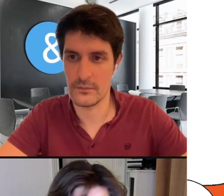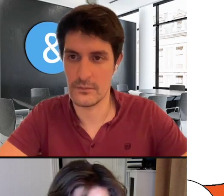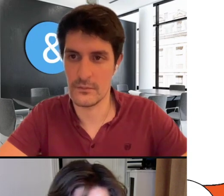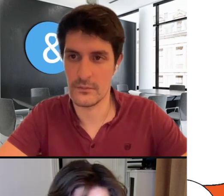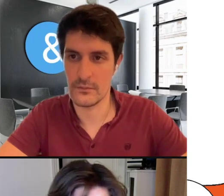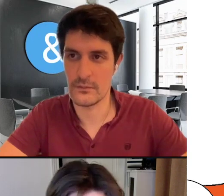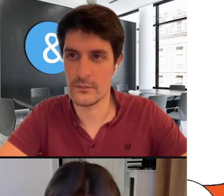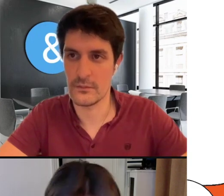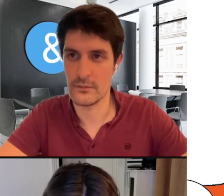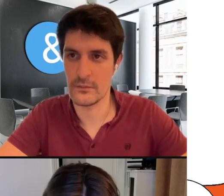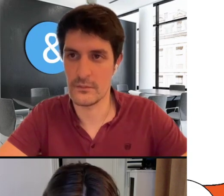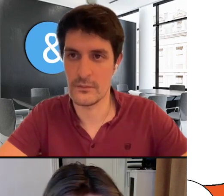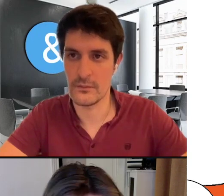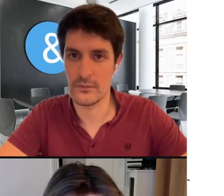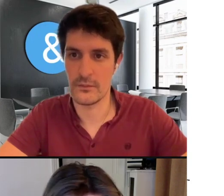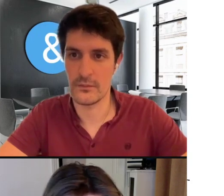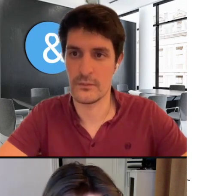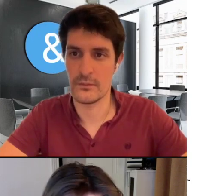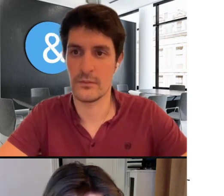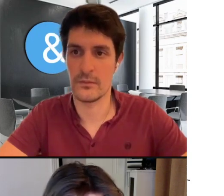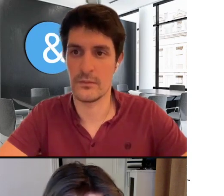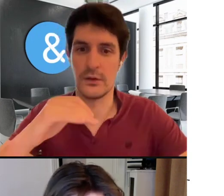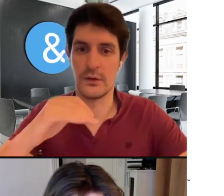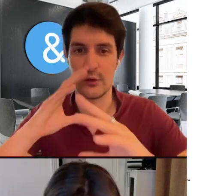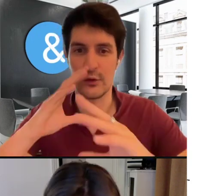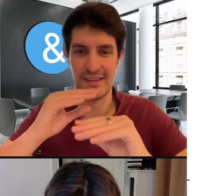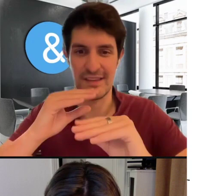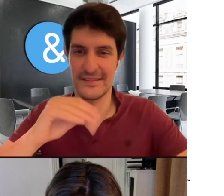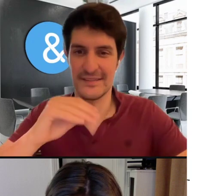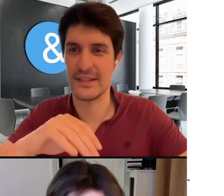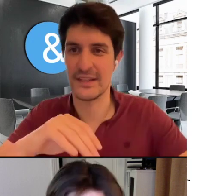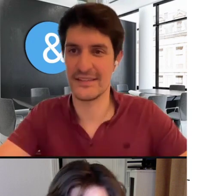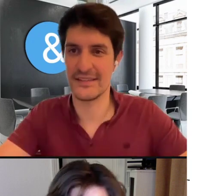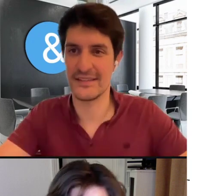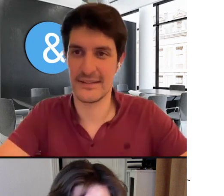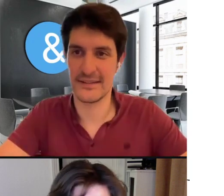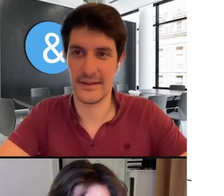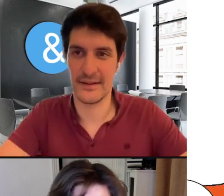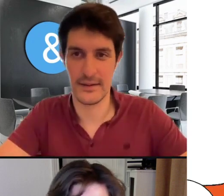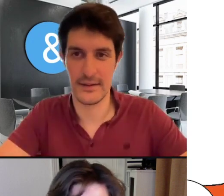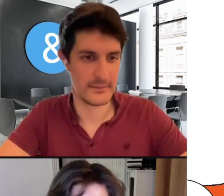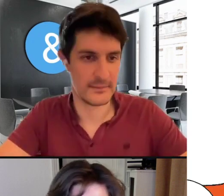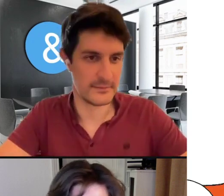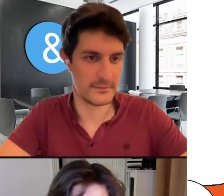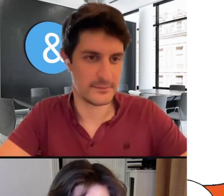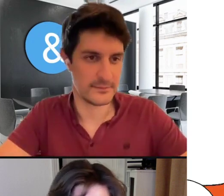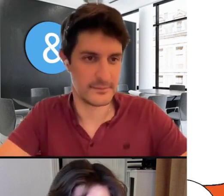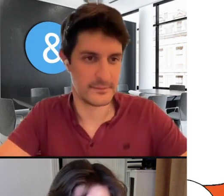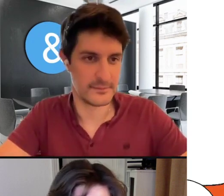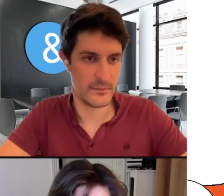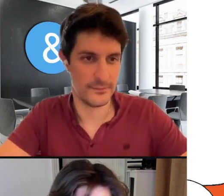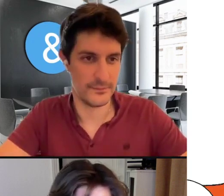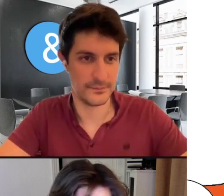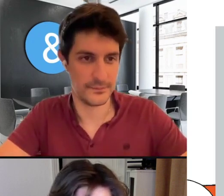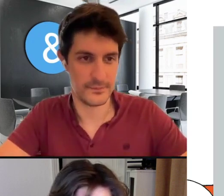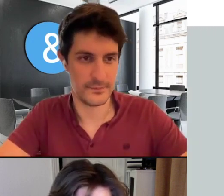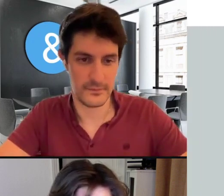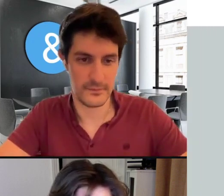Dans le chat. Oui, oui, oui. je-